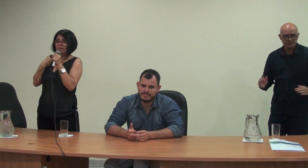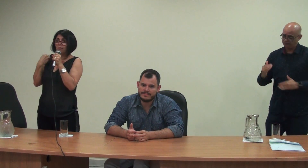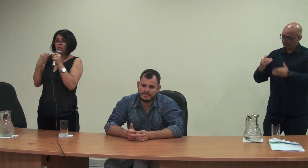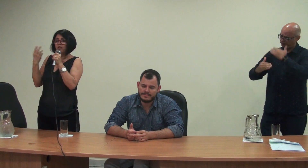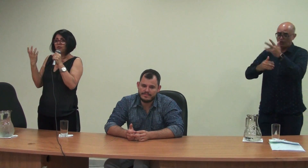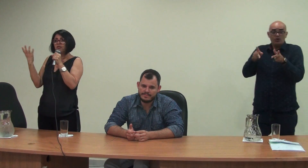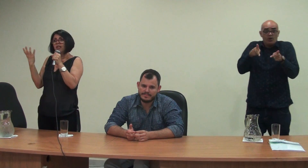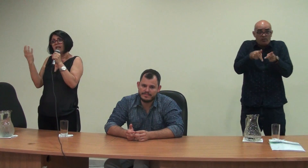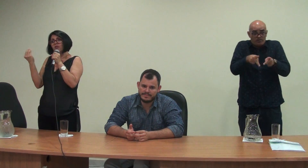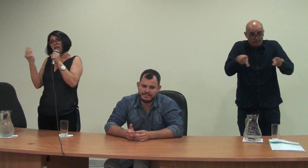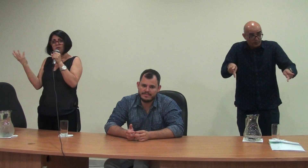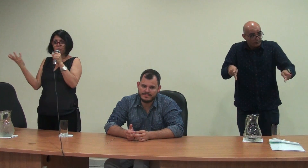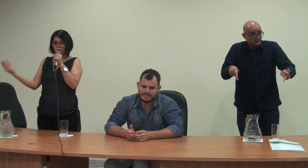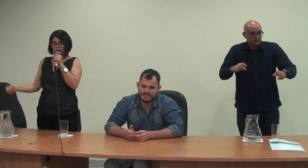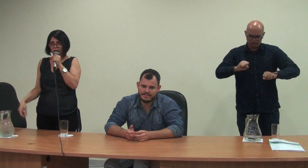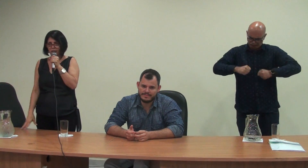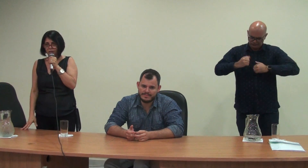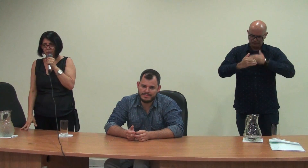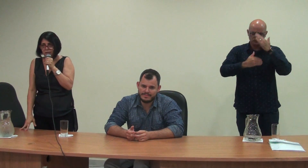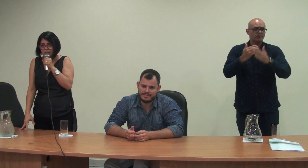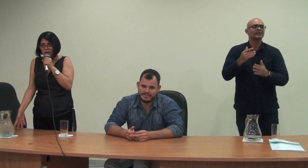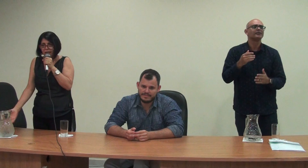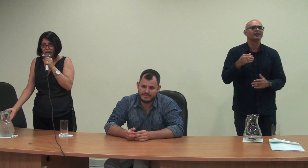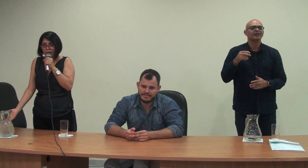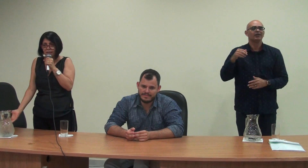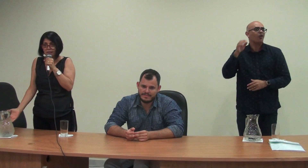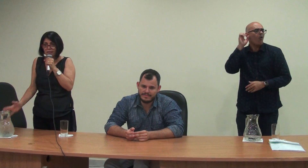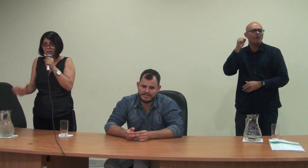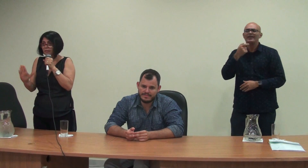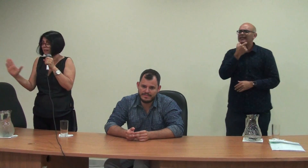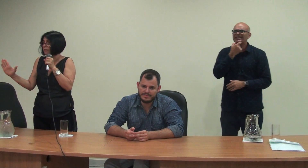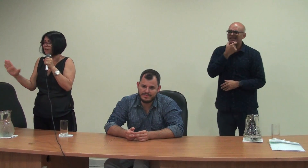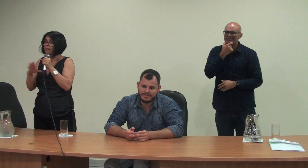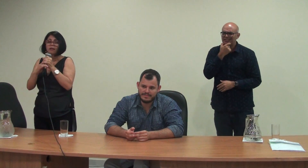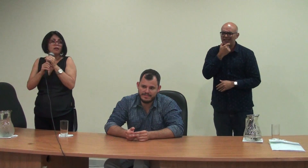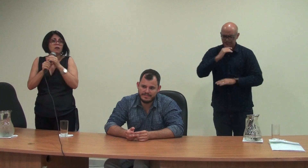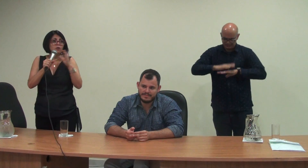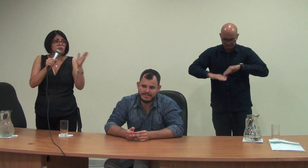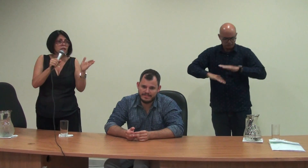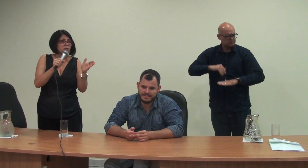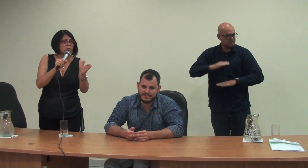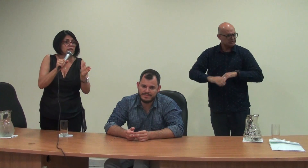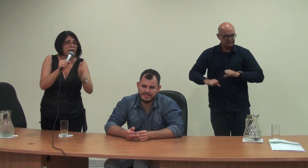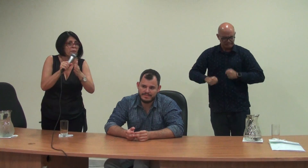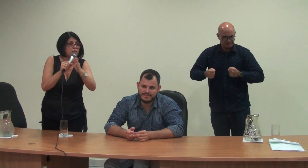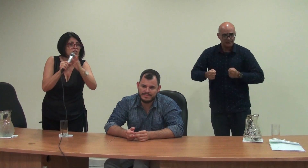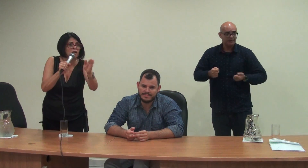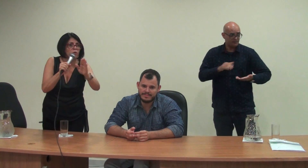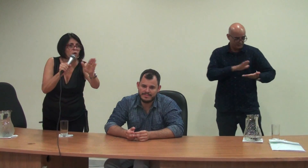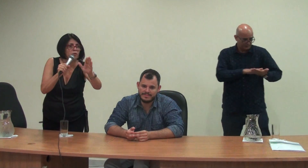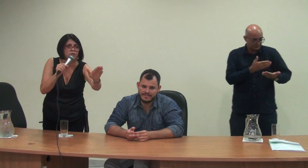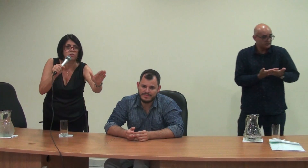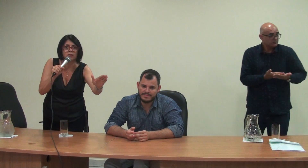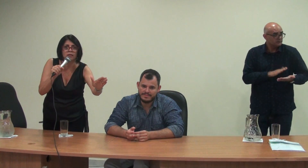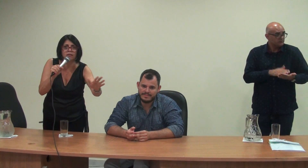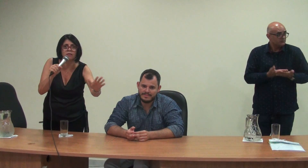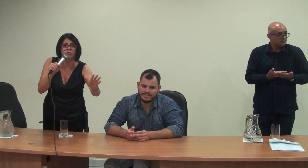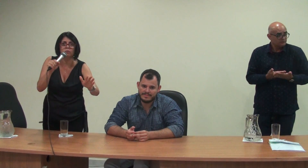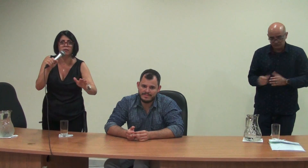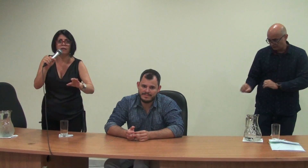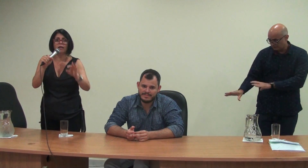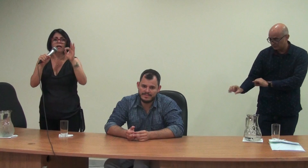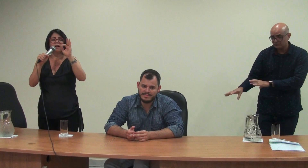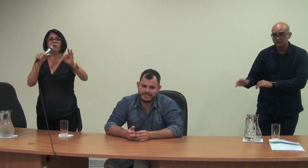Professor de inglês conhece um pouco da língua para ensinar inglês? O tradutor e intérprete não é o professor da